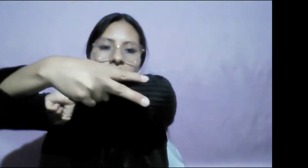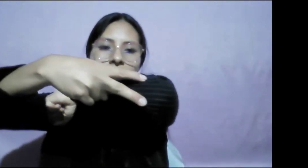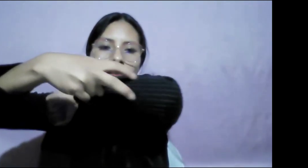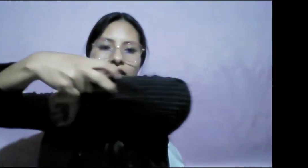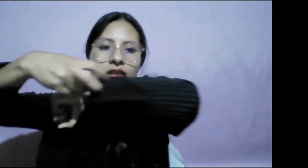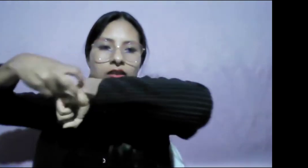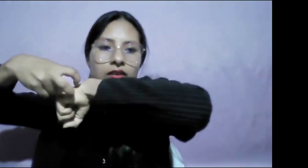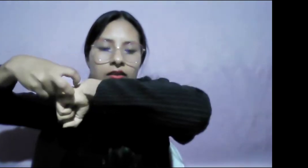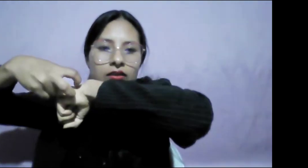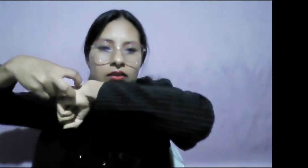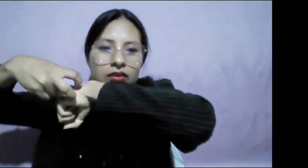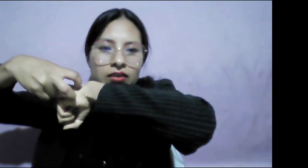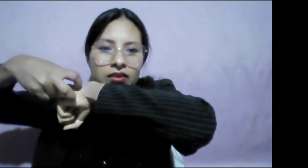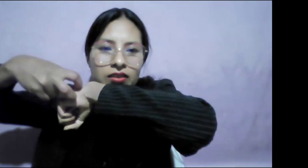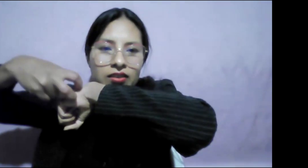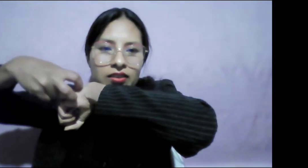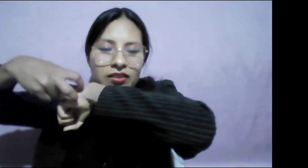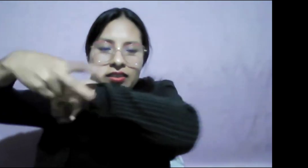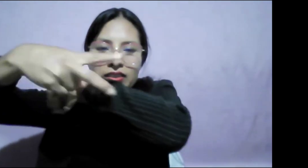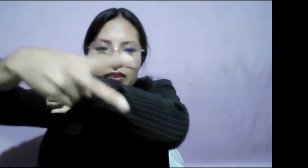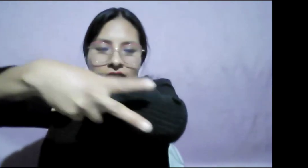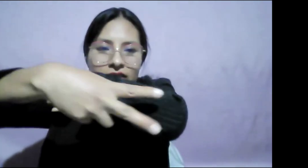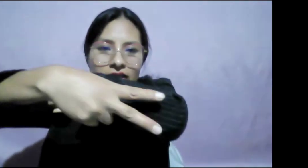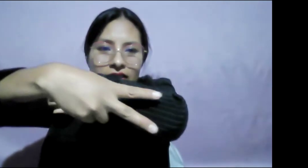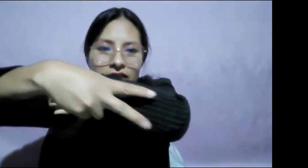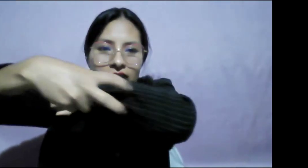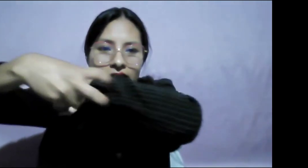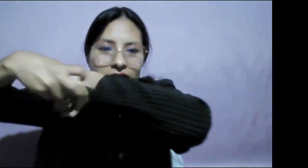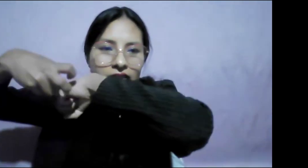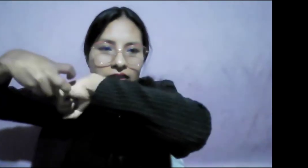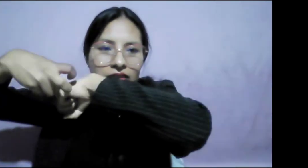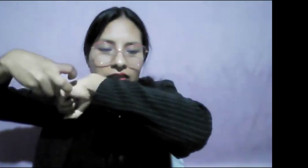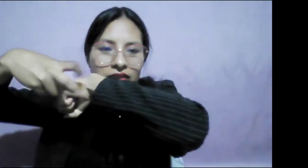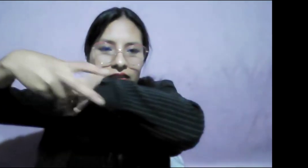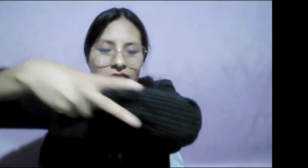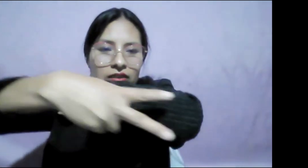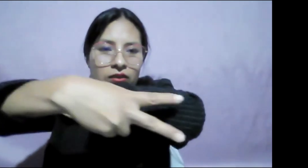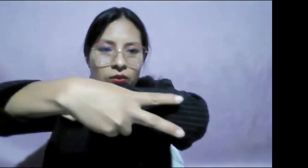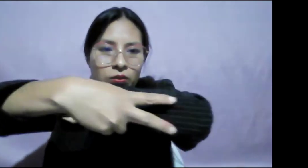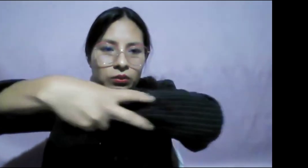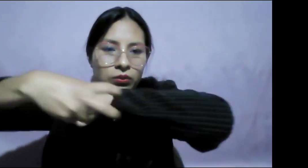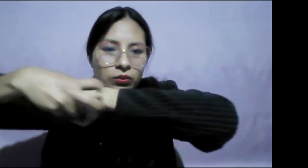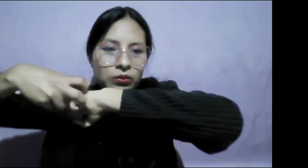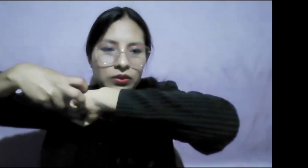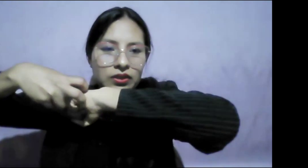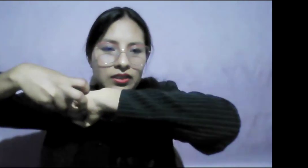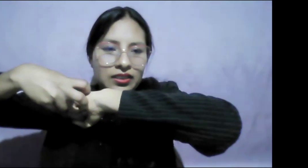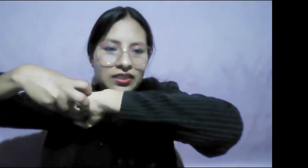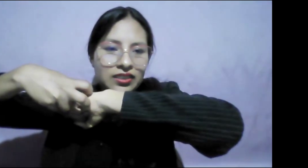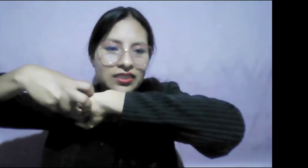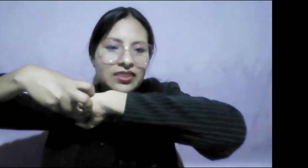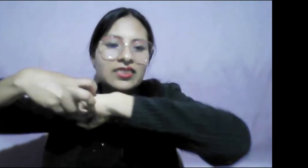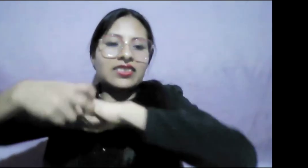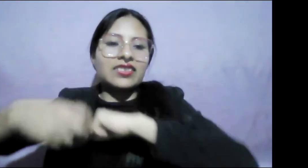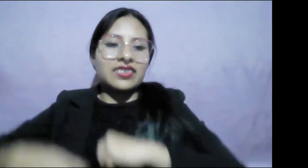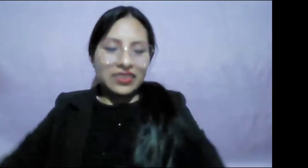central n Ajá J primero configuramos la letra j y luego